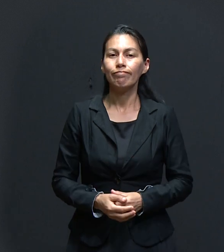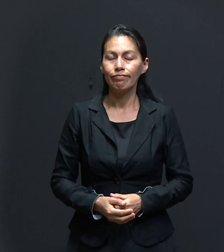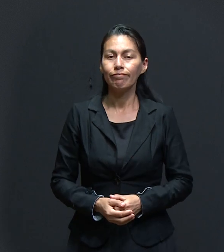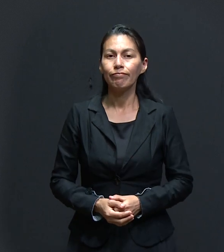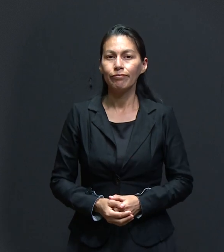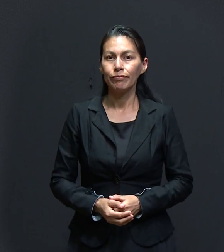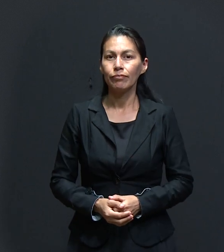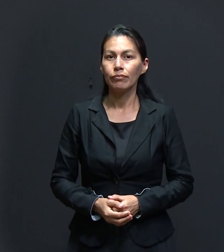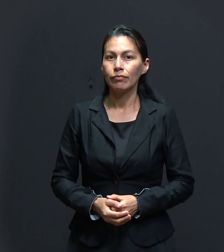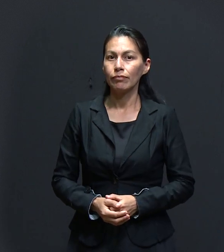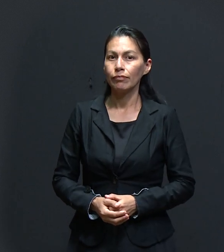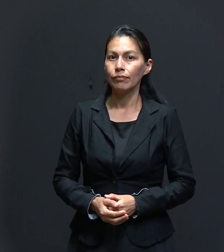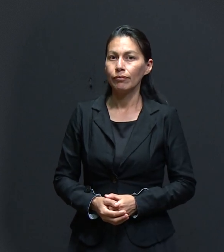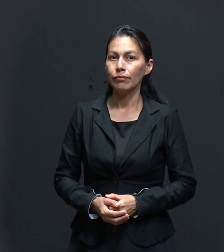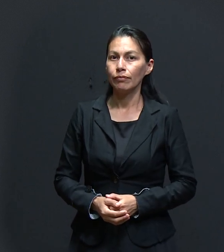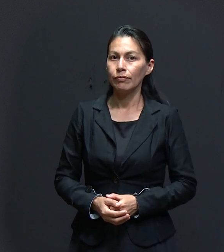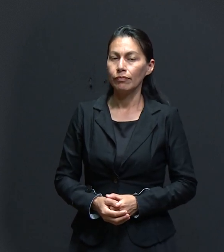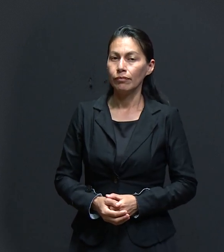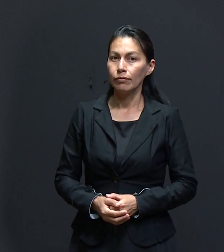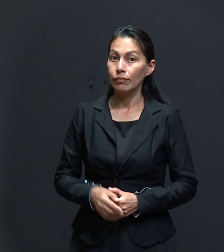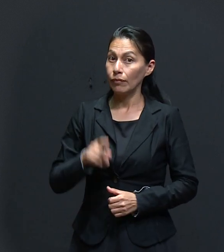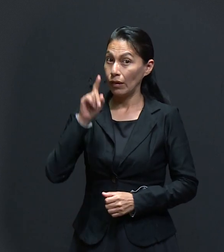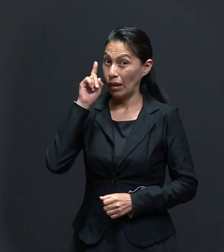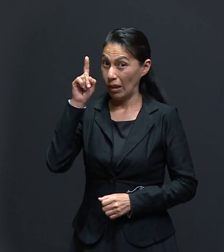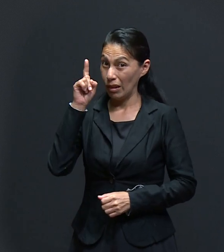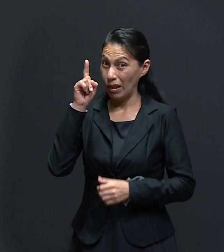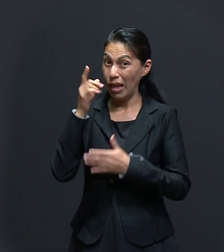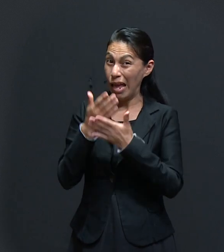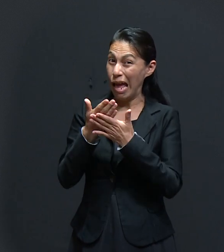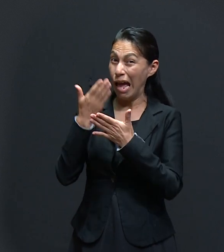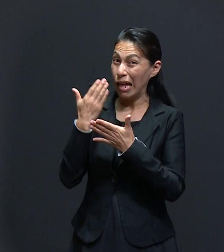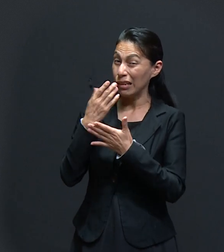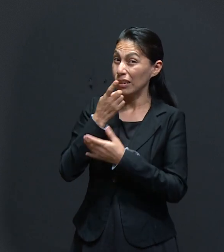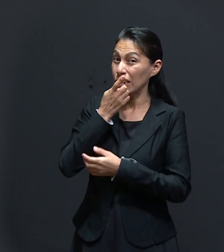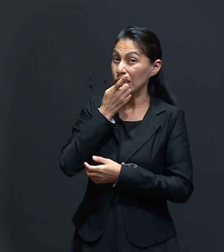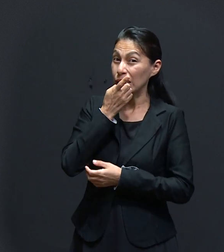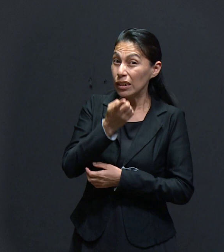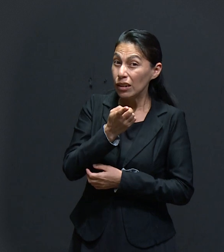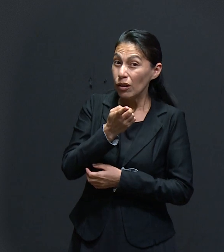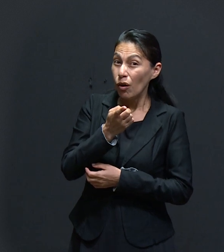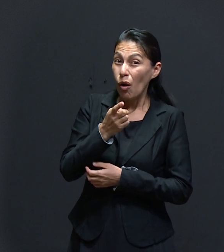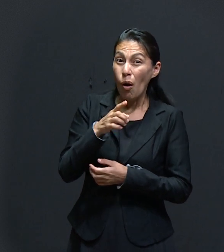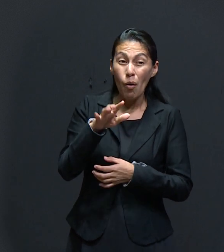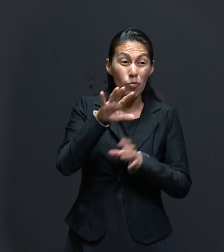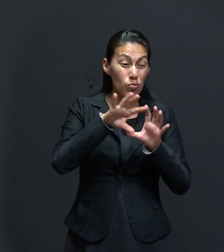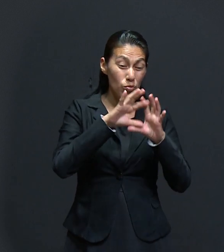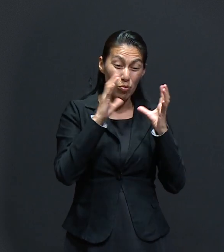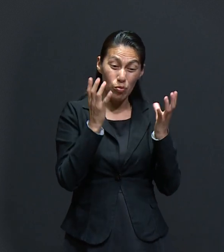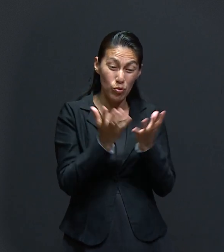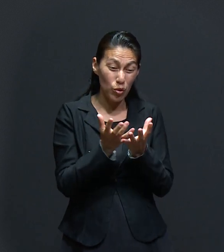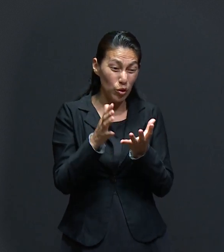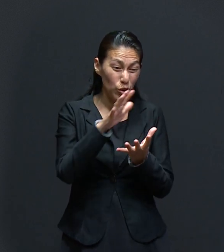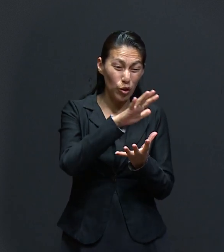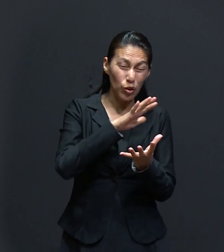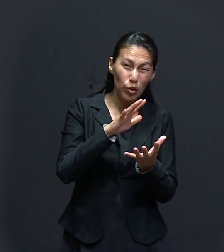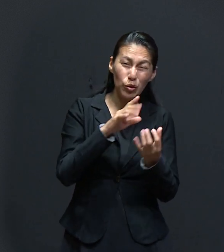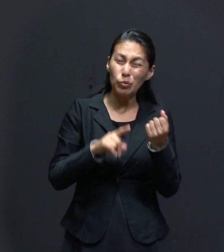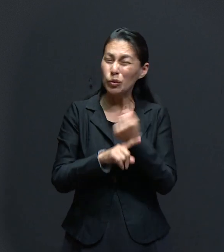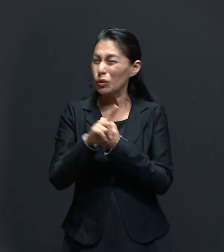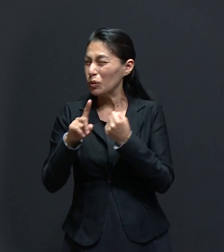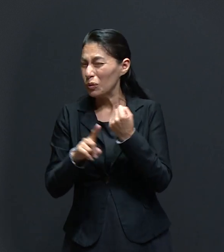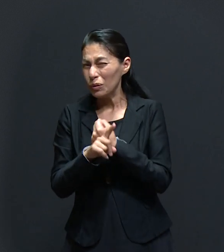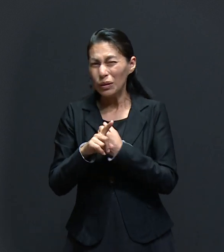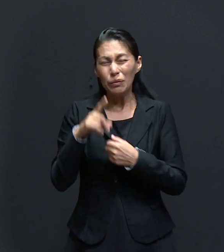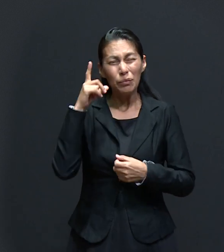claramente estableció que el mundo estaría en conflicto y que en medio de todo ese conflicto